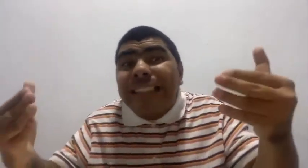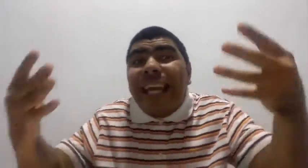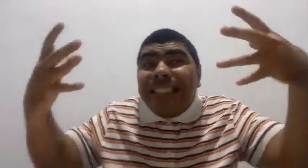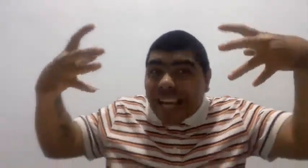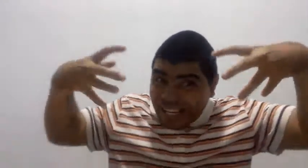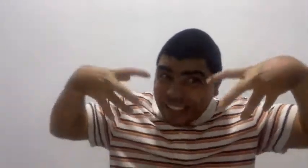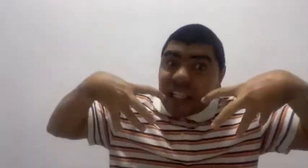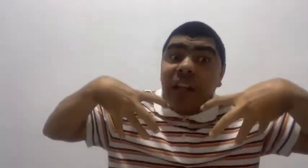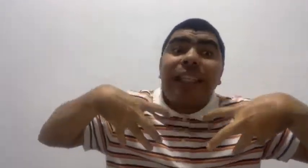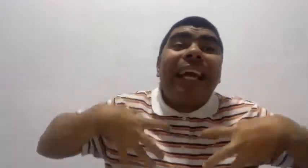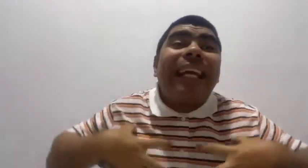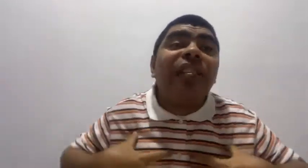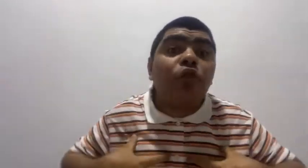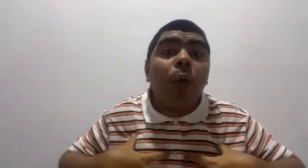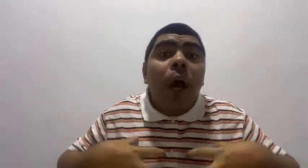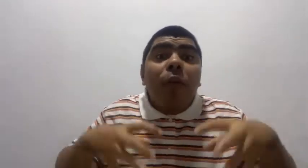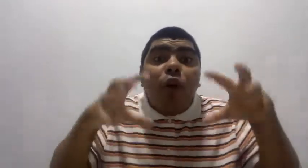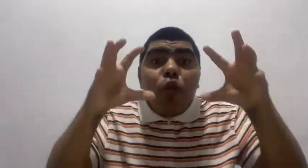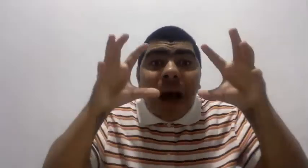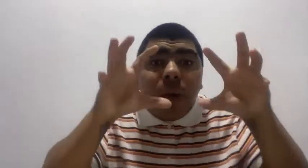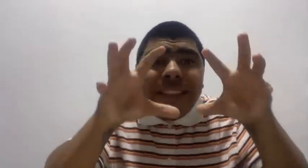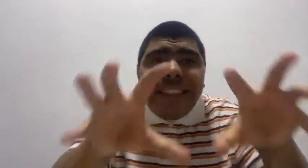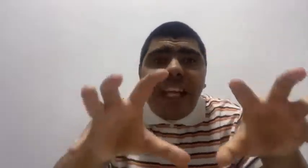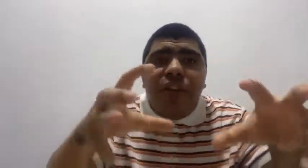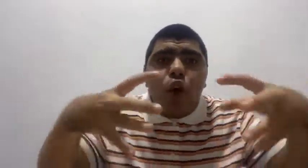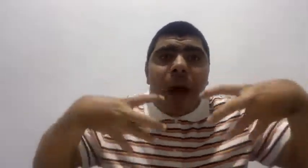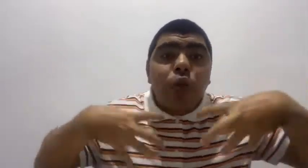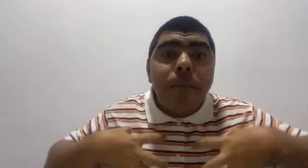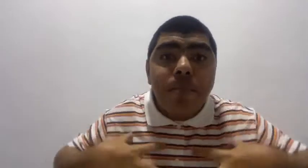del carácter de Cristo formado en ti, formado en mí,